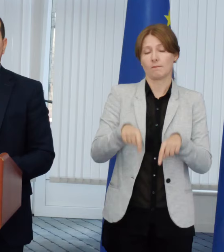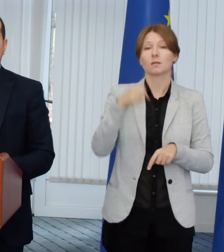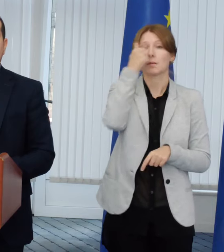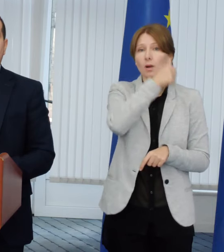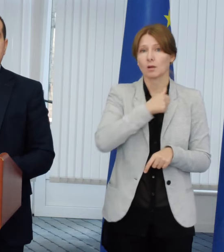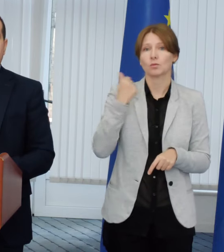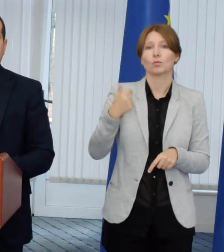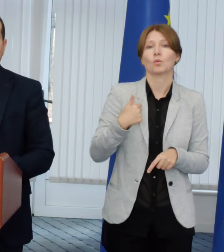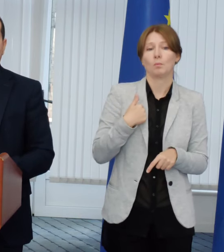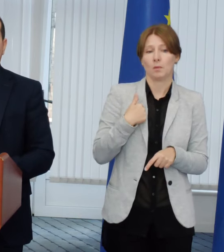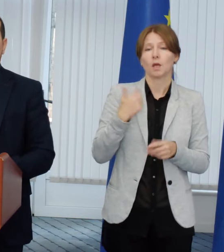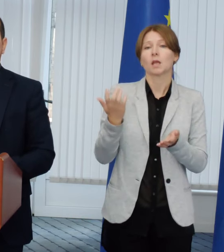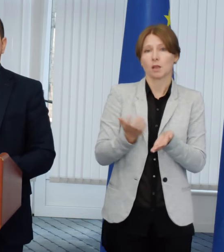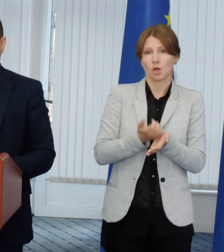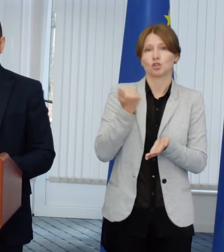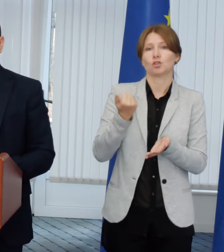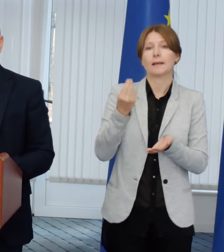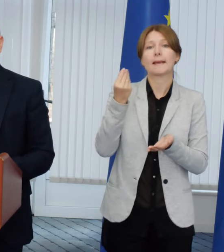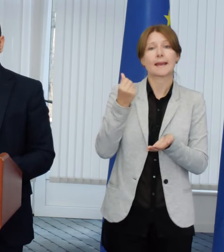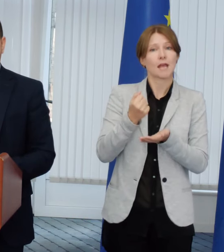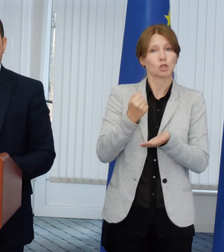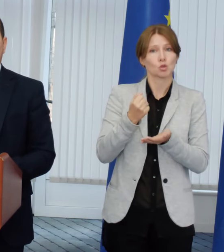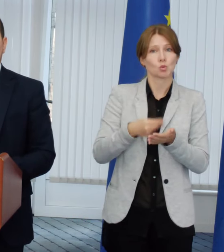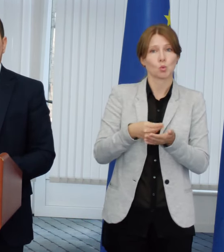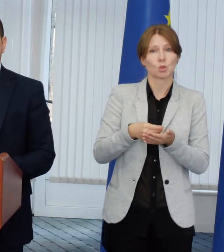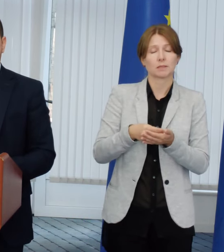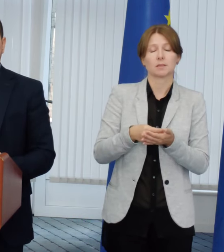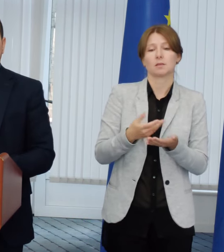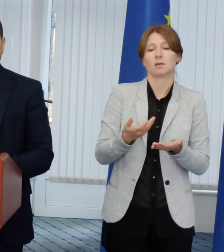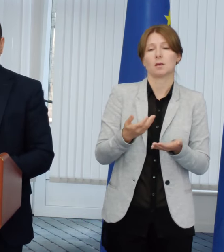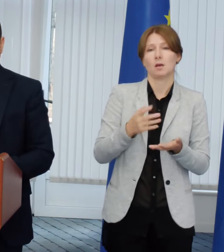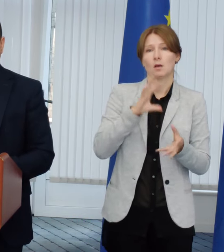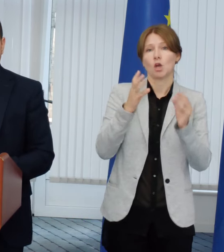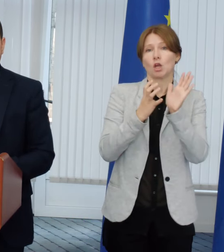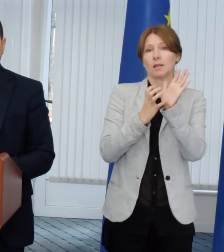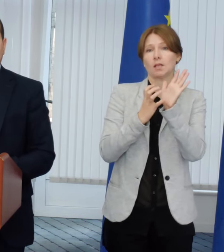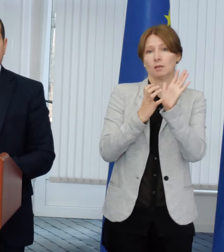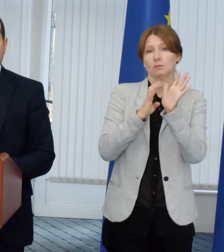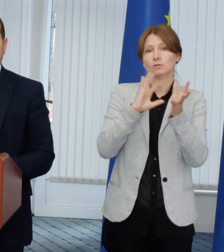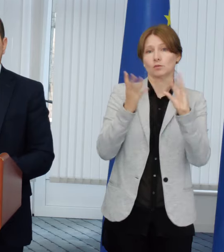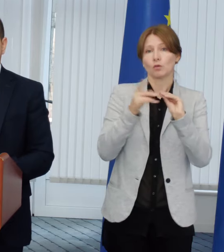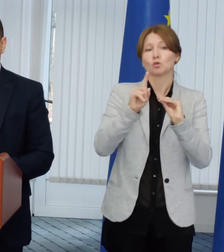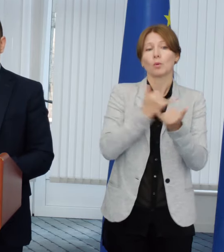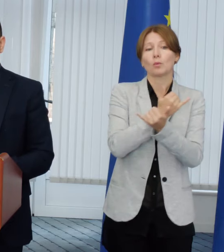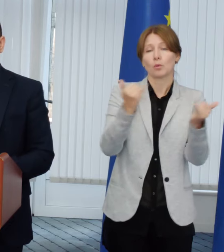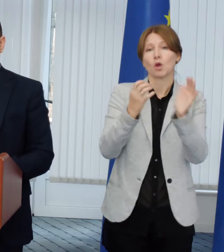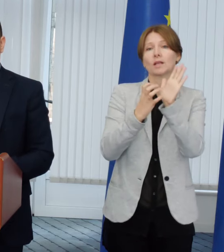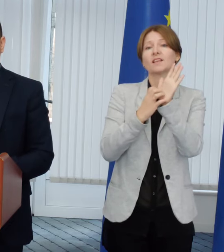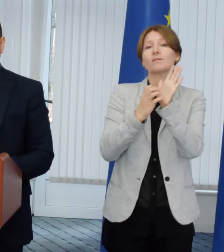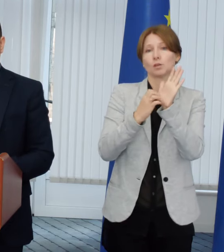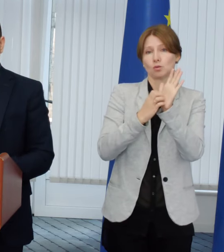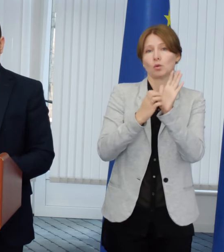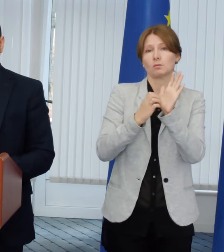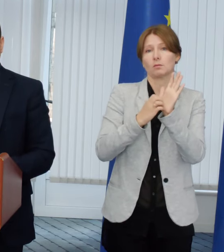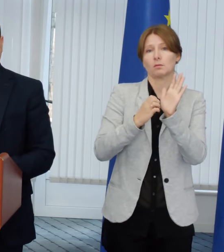noi am reușit să mobilizăm resurse pentru a instrui aproximativ 9.800 de colegi ai noștri din